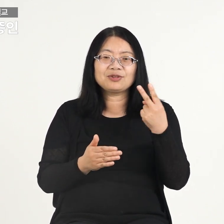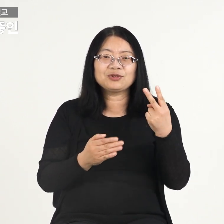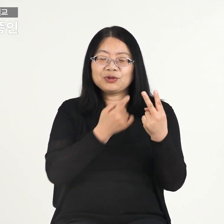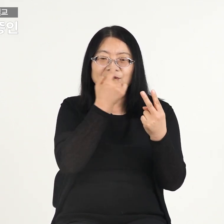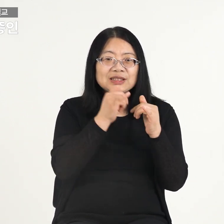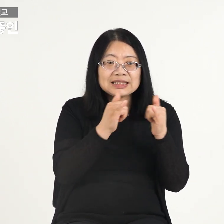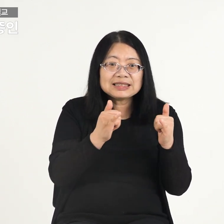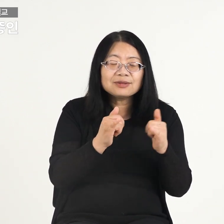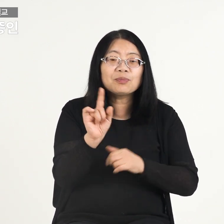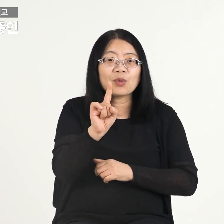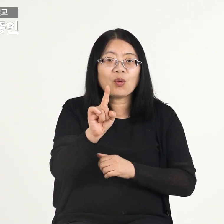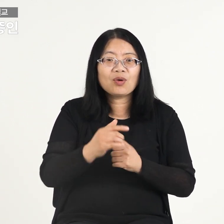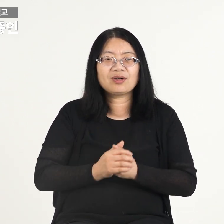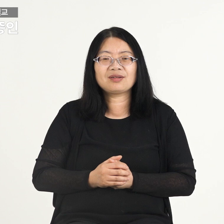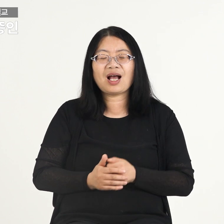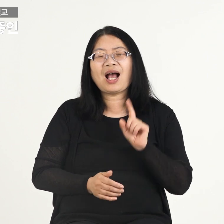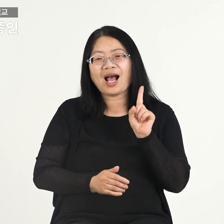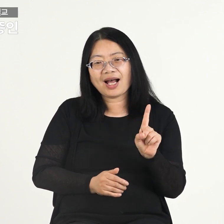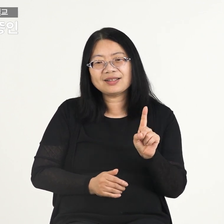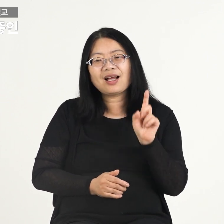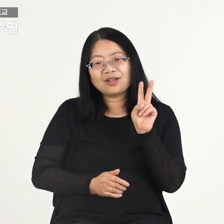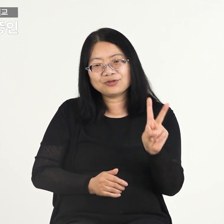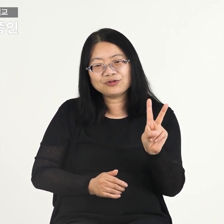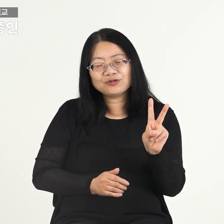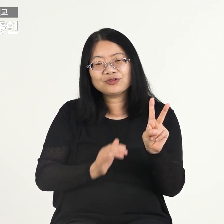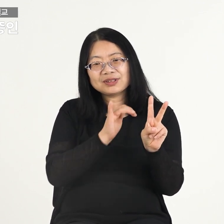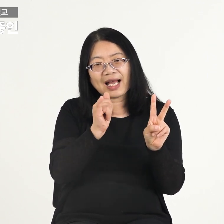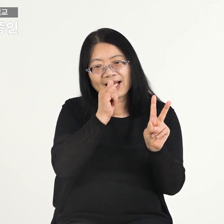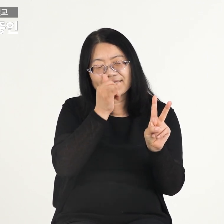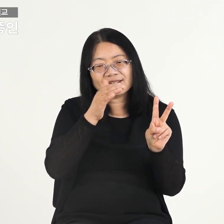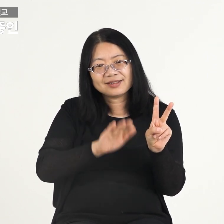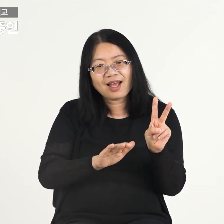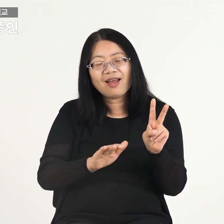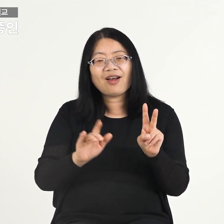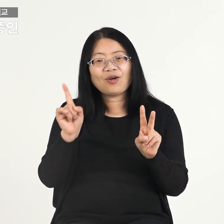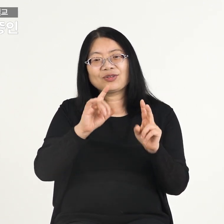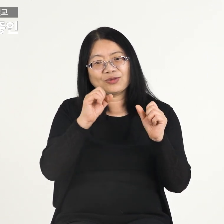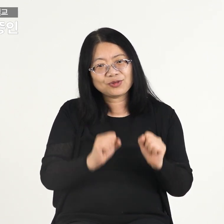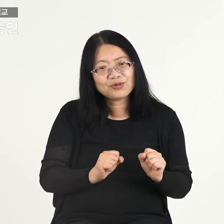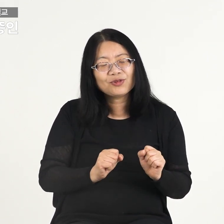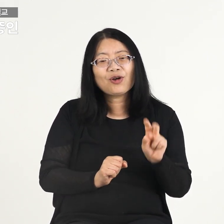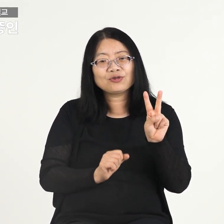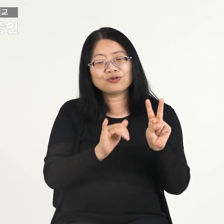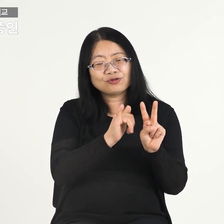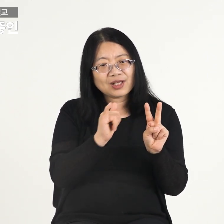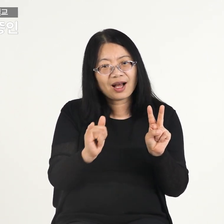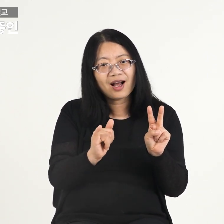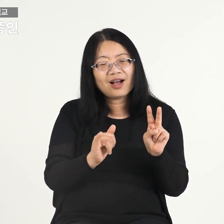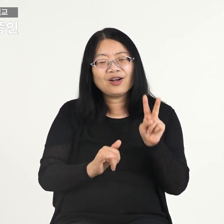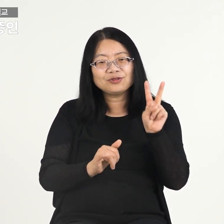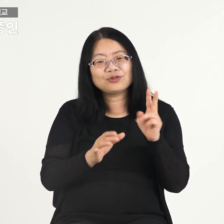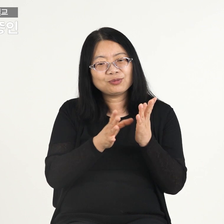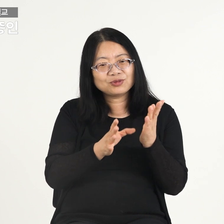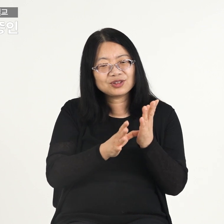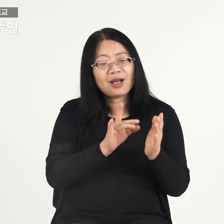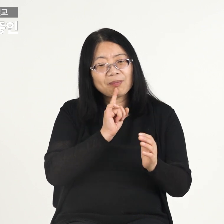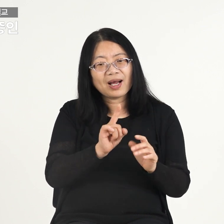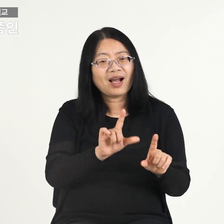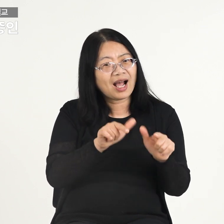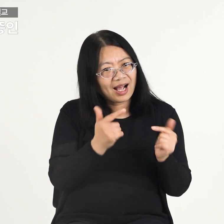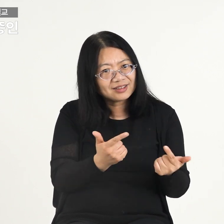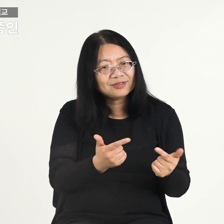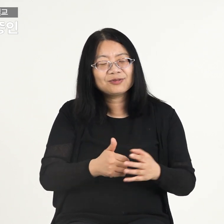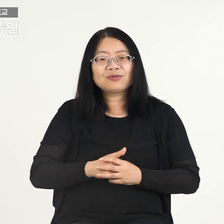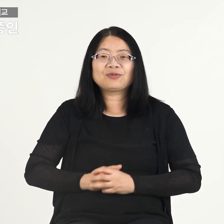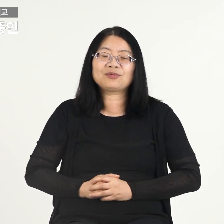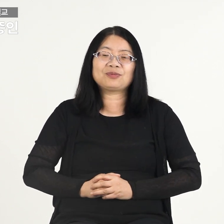한 개가 있고 두 개가 있는데 그 어떤 존재로서 두 명이나 두 물질을 얘기하는 것이